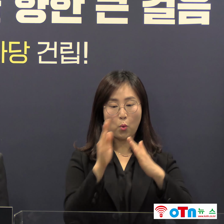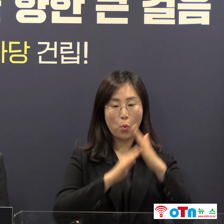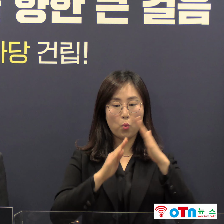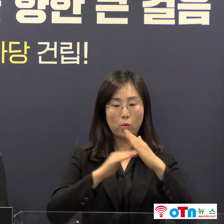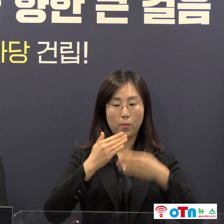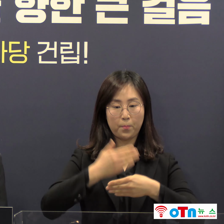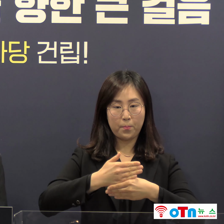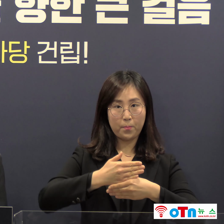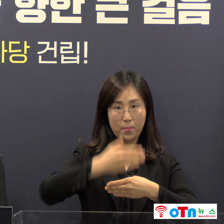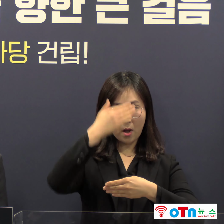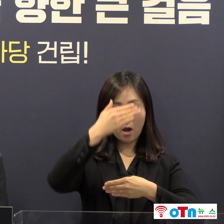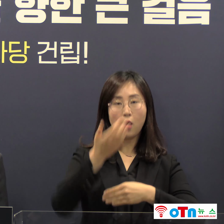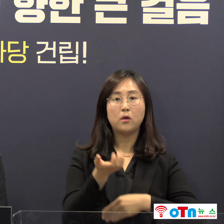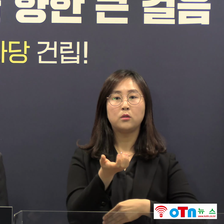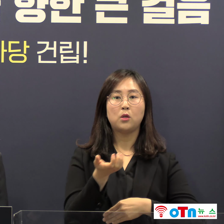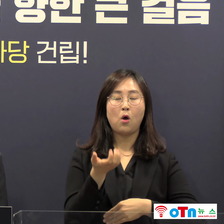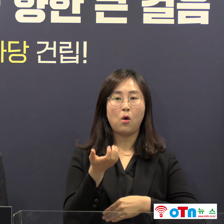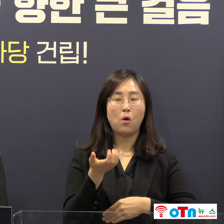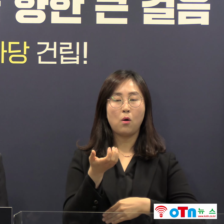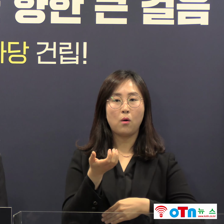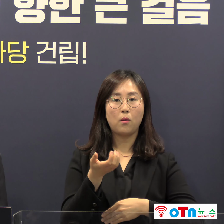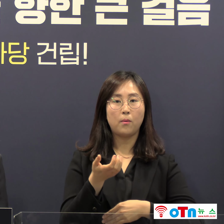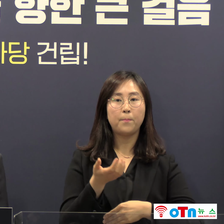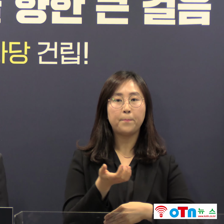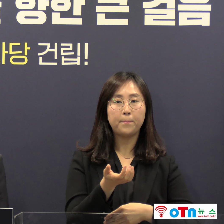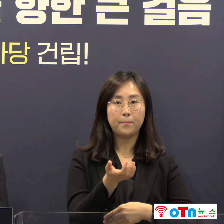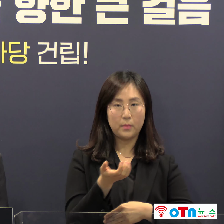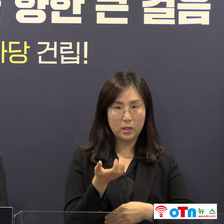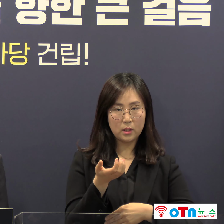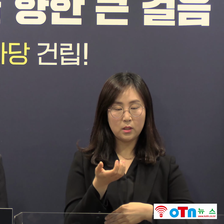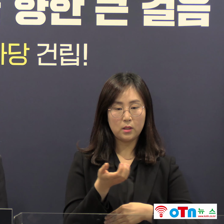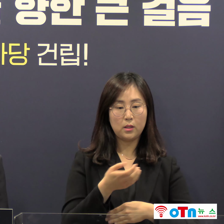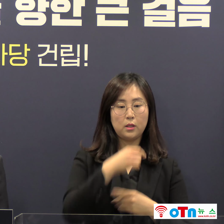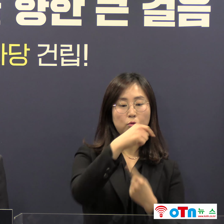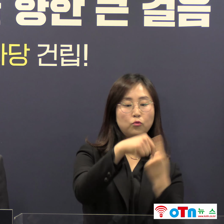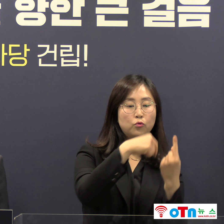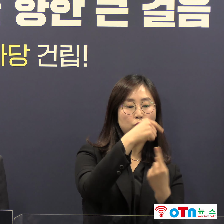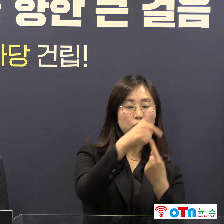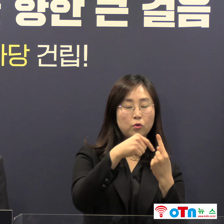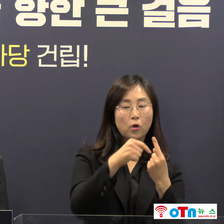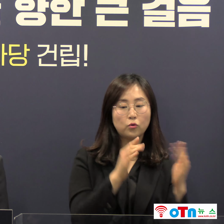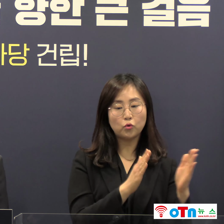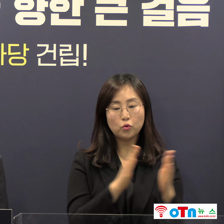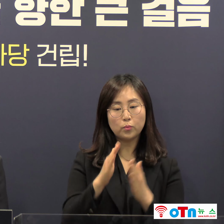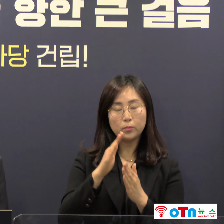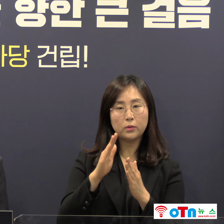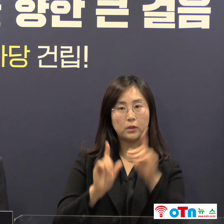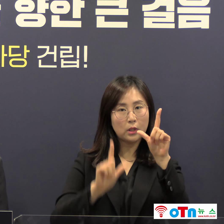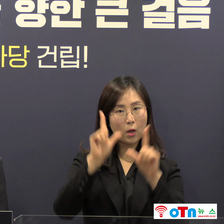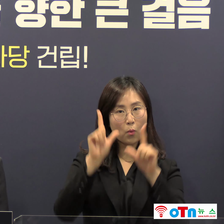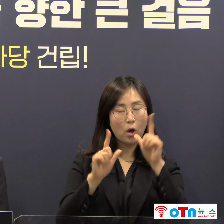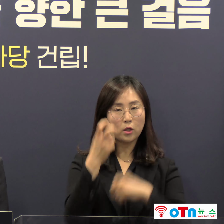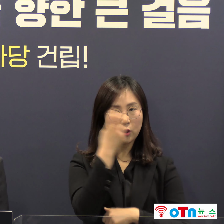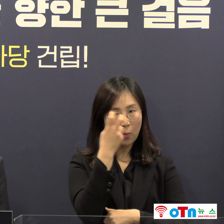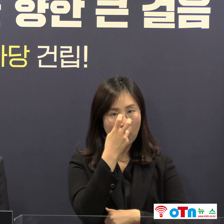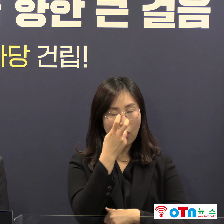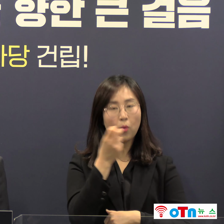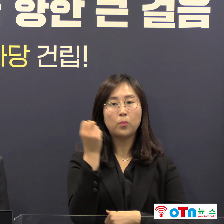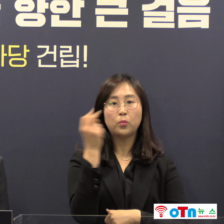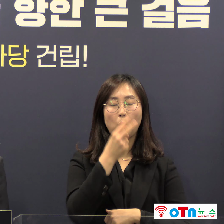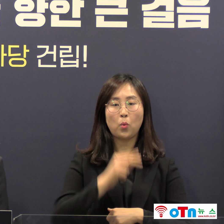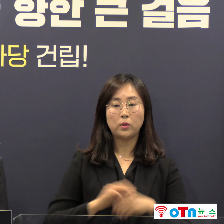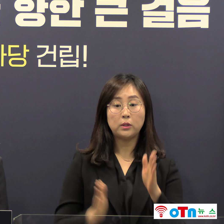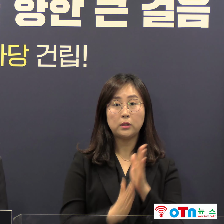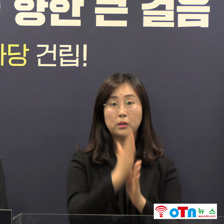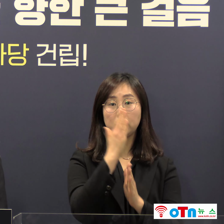앞두고 사전공연을 통해 시설과 운영 준비 사항을 점검하고 단계적 일상 회복을 맞이한